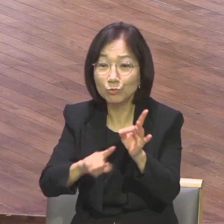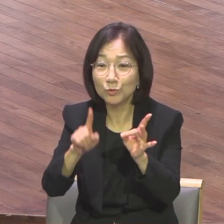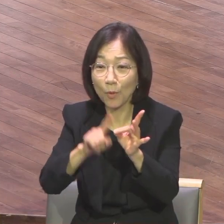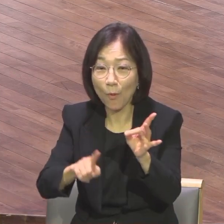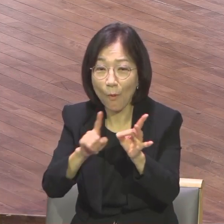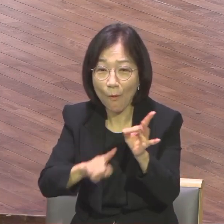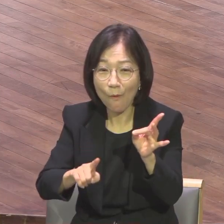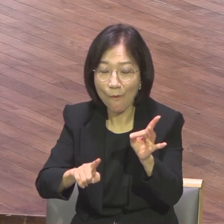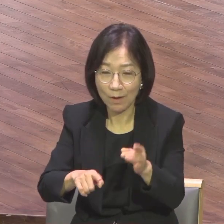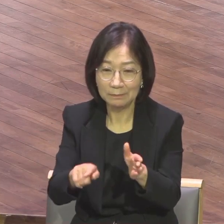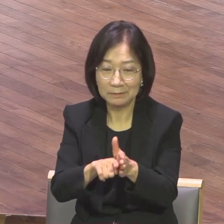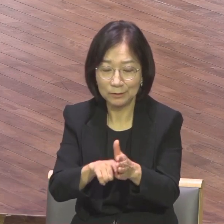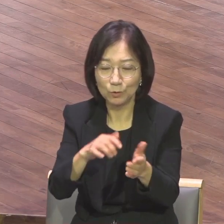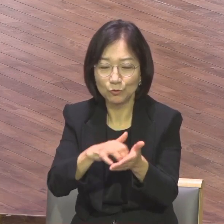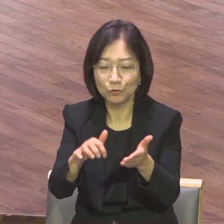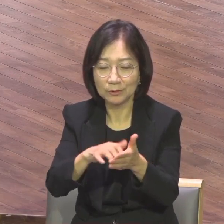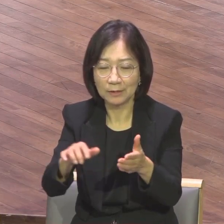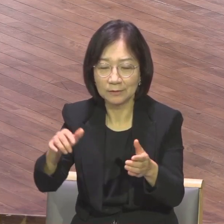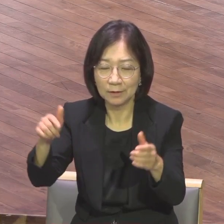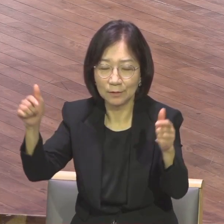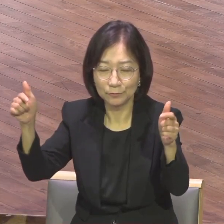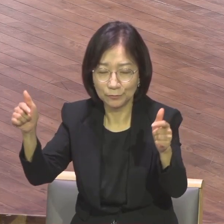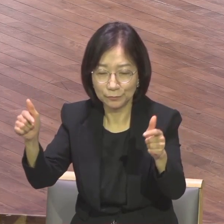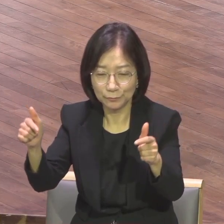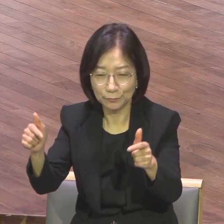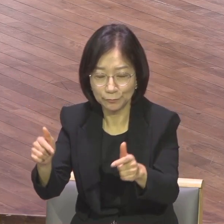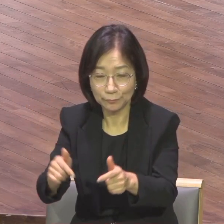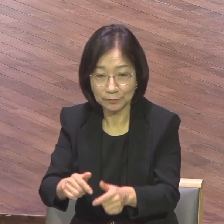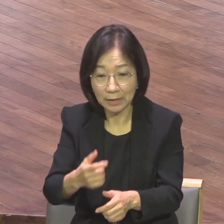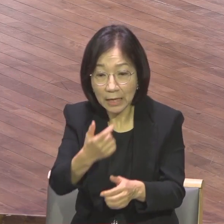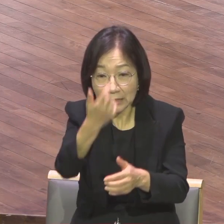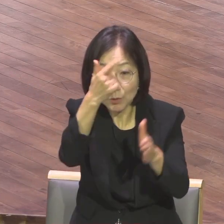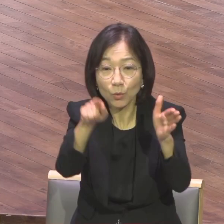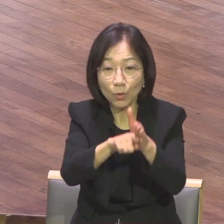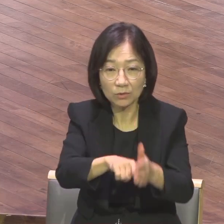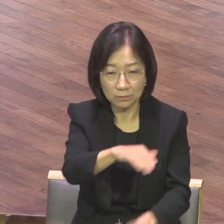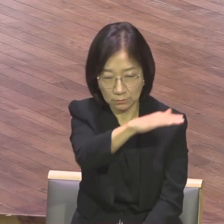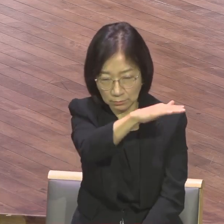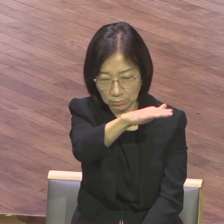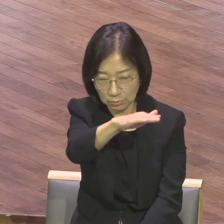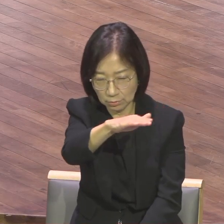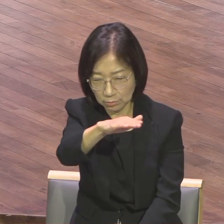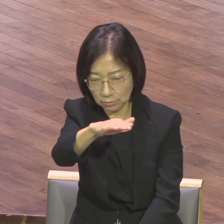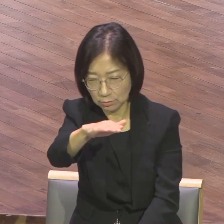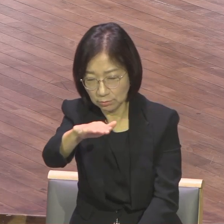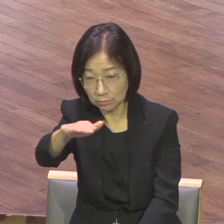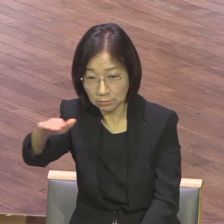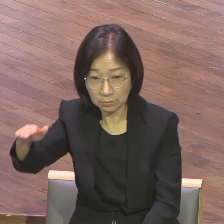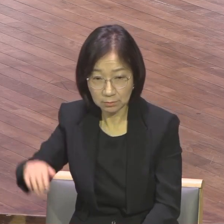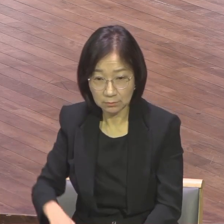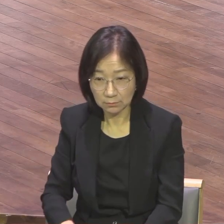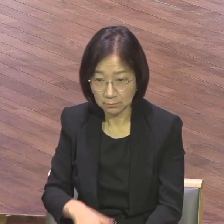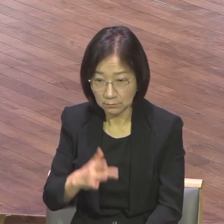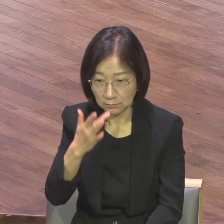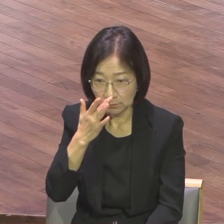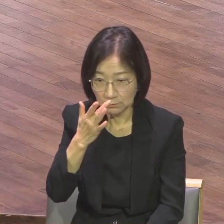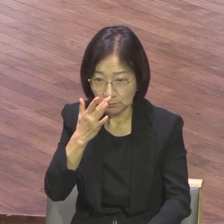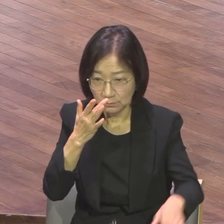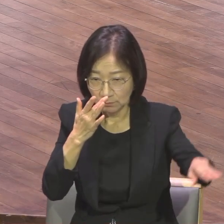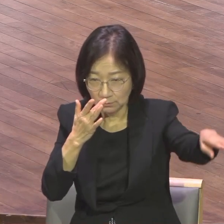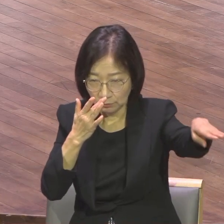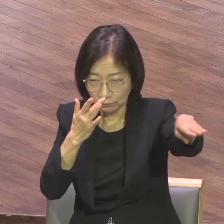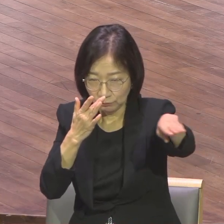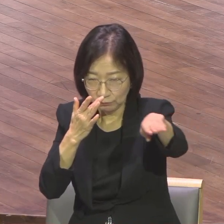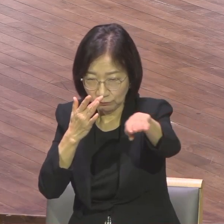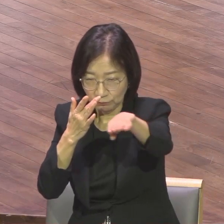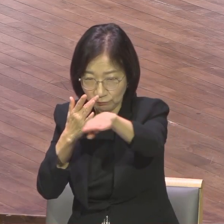있어요. 근데 기독교는 정체예요. 안 돼요 교회가. 정체도 통계적 정체지 실제로는 다